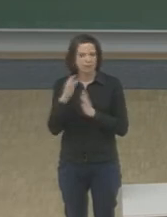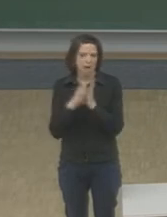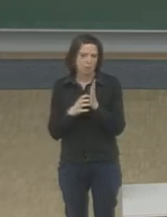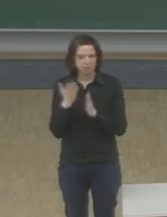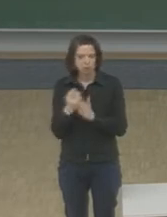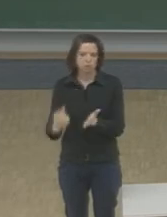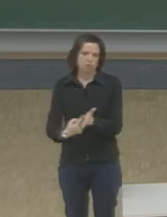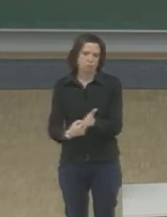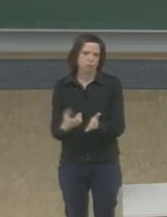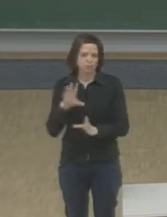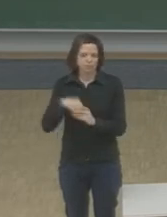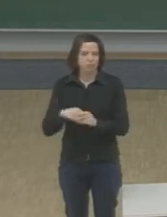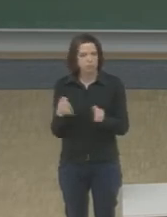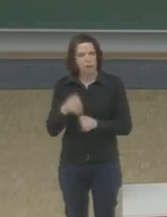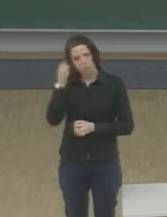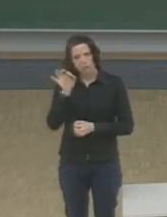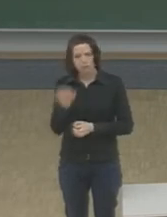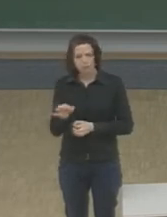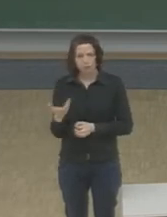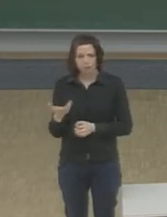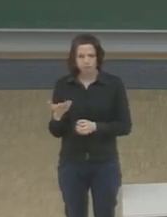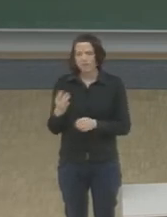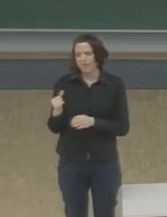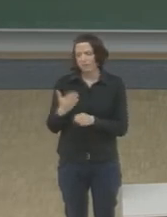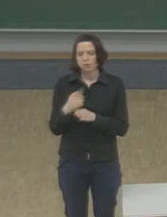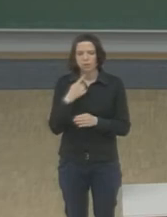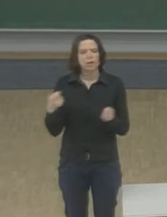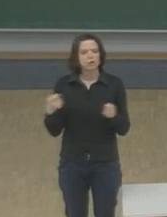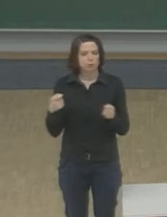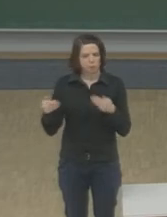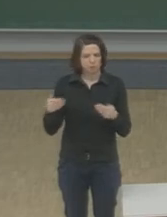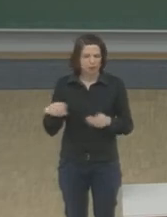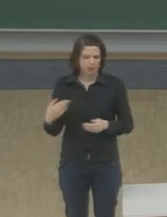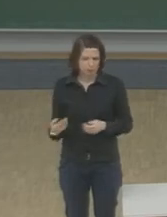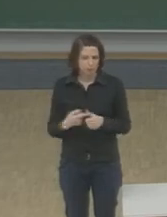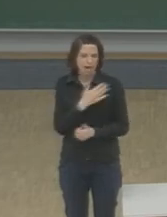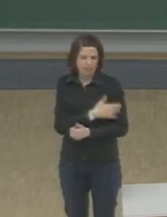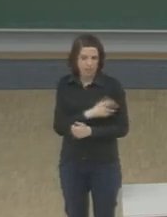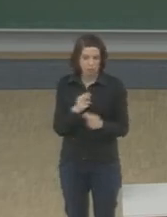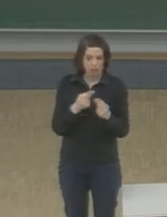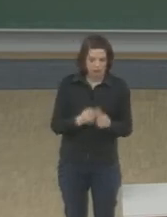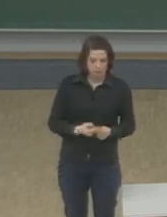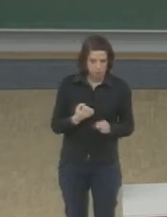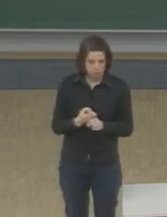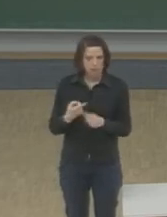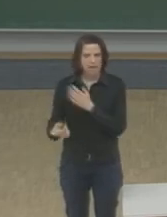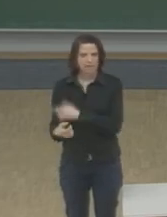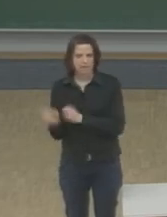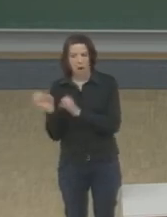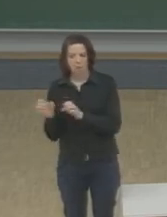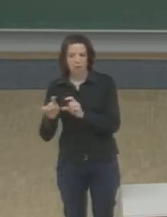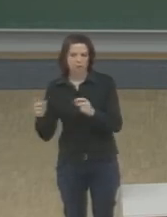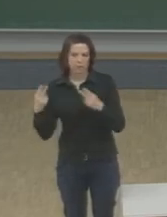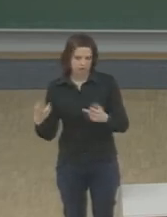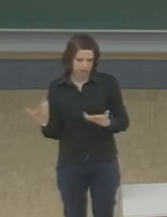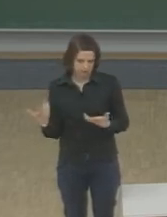Zur aktuellen Bedeutung des oben schon erwähnten Spannungsverhältnisses von Anpassung und Aufklärung hält Winter dort fest,